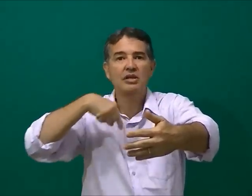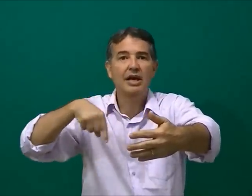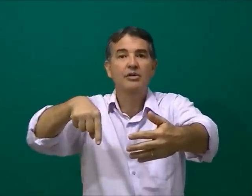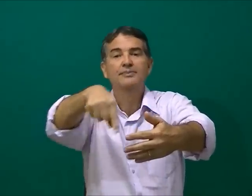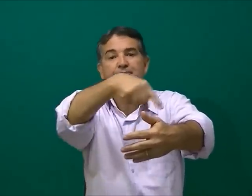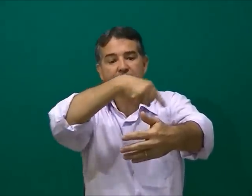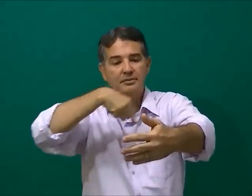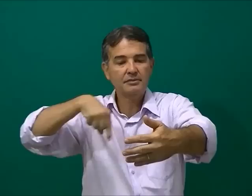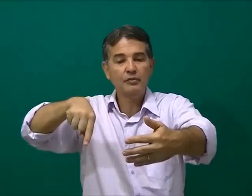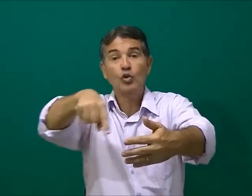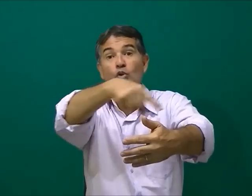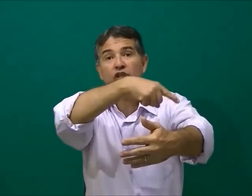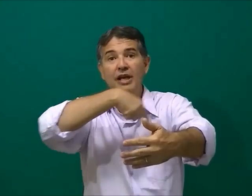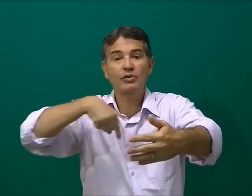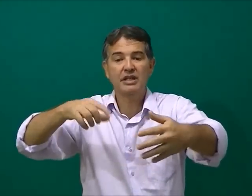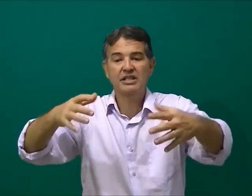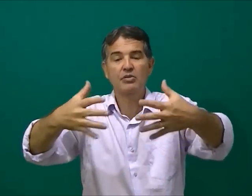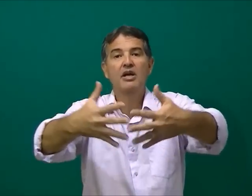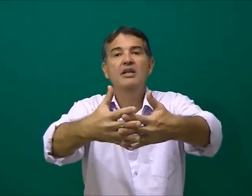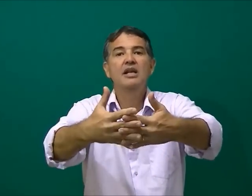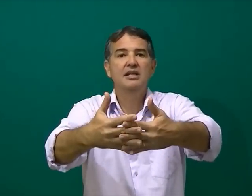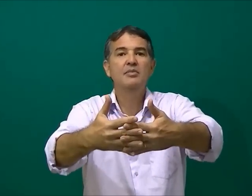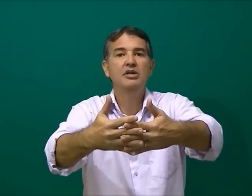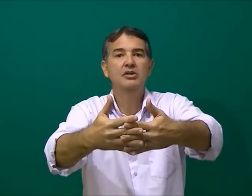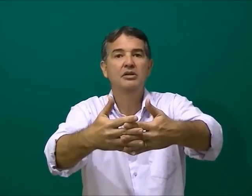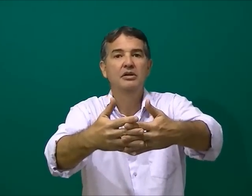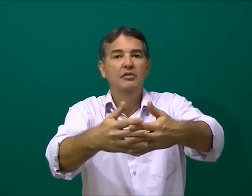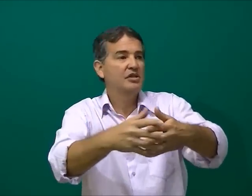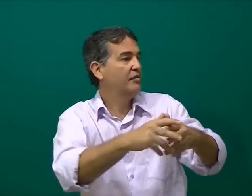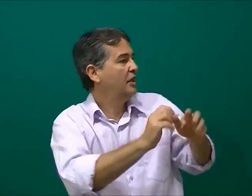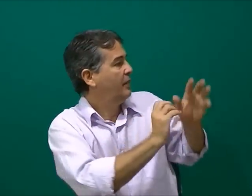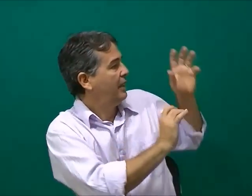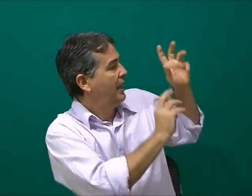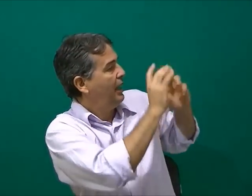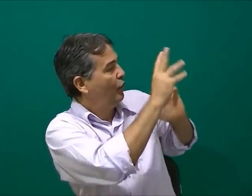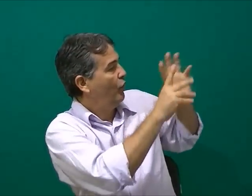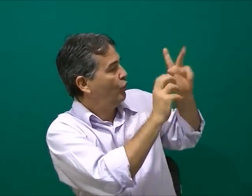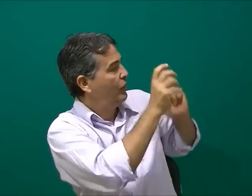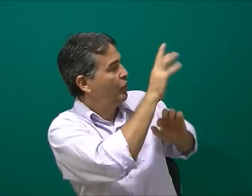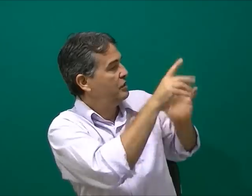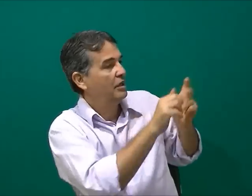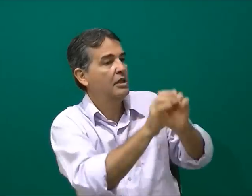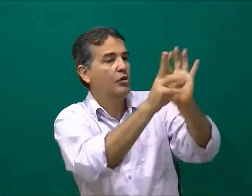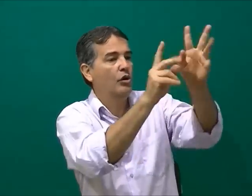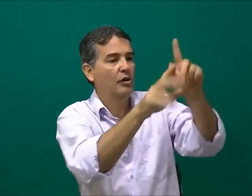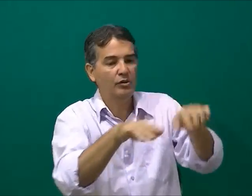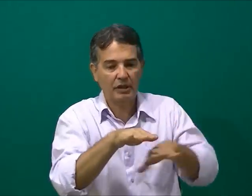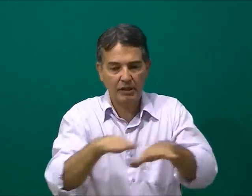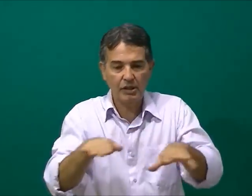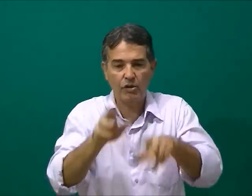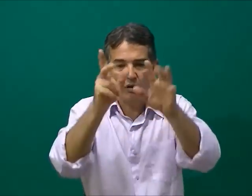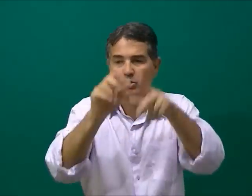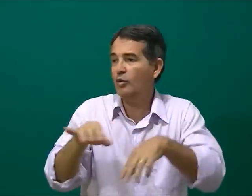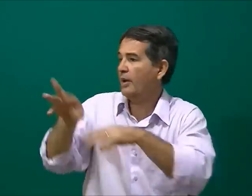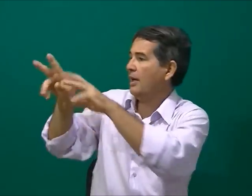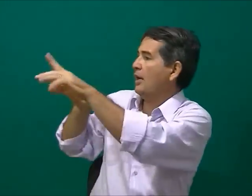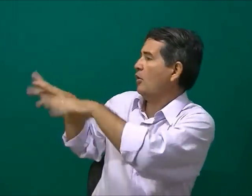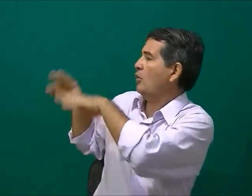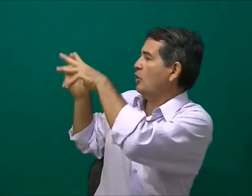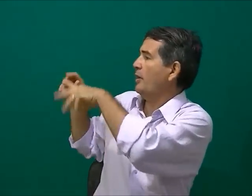cenário, tudo que está acontecendo nesse limite. Você vira para cá, coloca uma coisa aqui, coloca outra aqui, coloca outra para cá, coloca outra para cá,